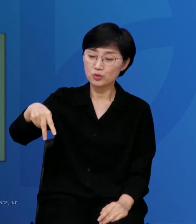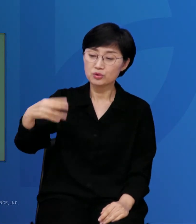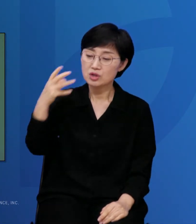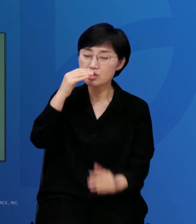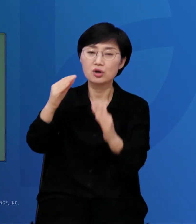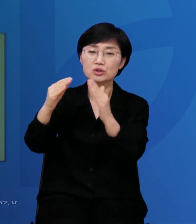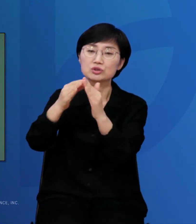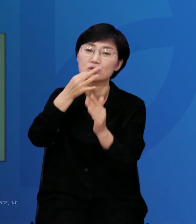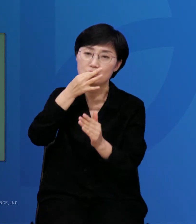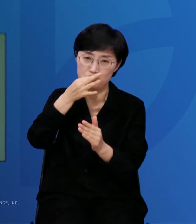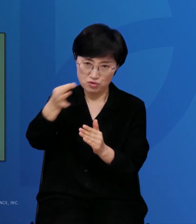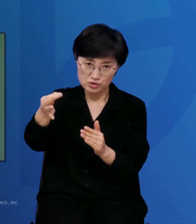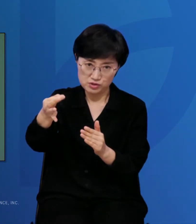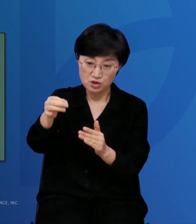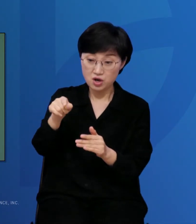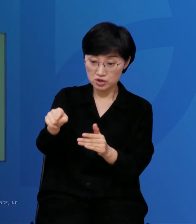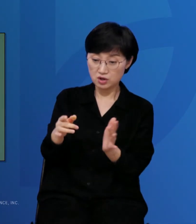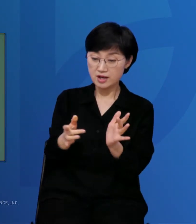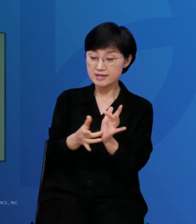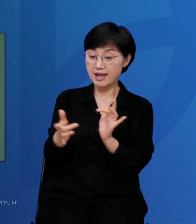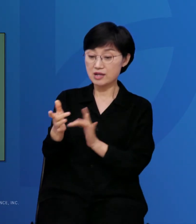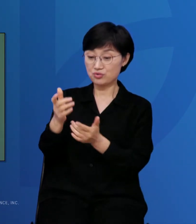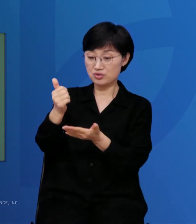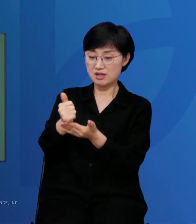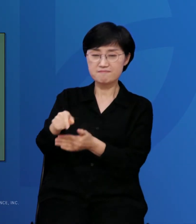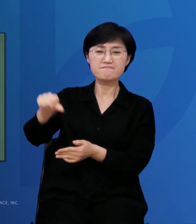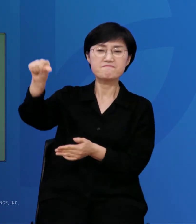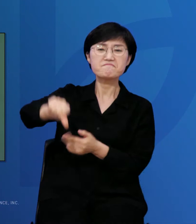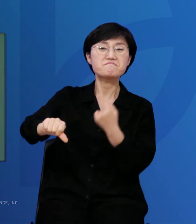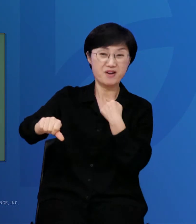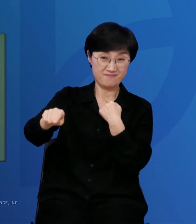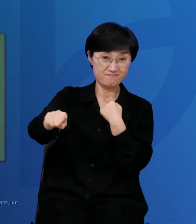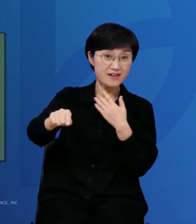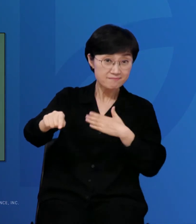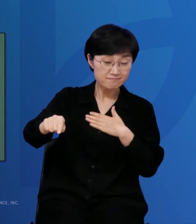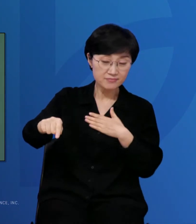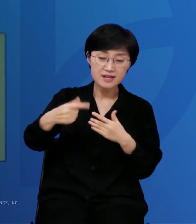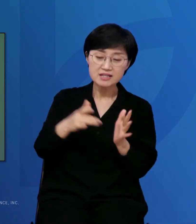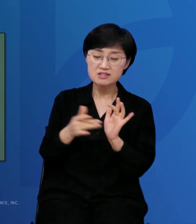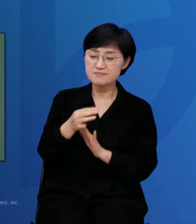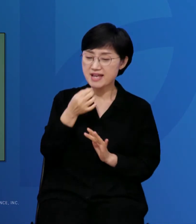又被因此也被称为希律圣殿。 예수님 당시에 저주했던 성전이 바로 이겁니다.